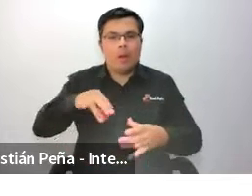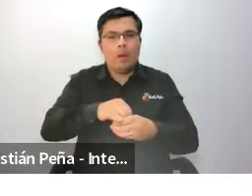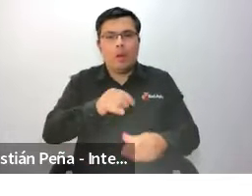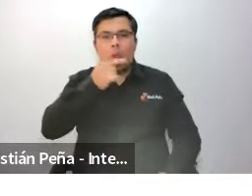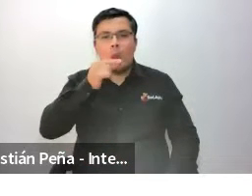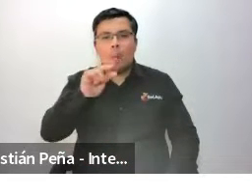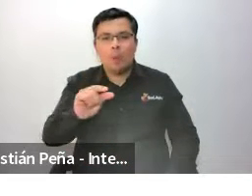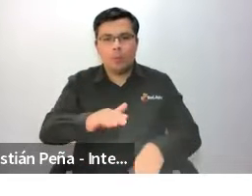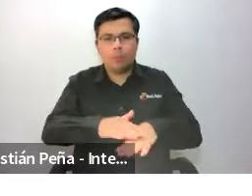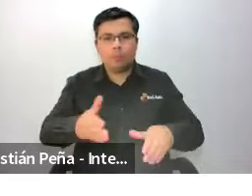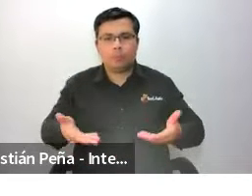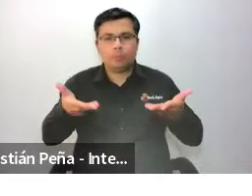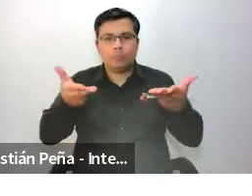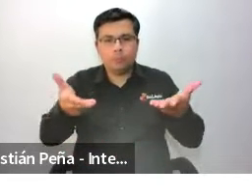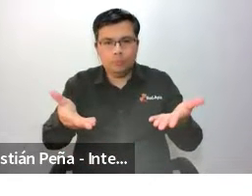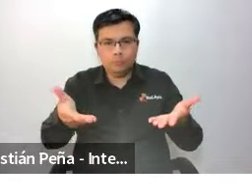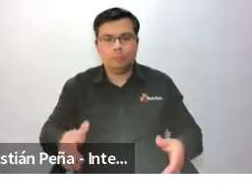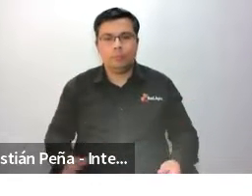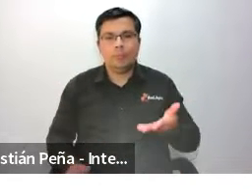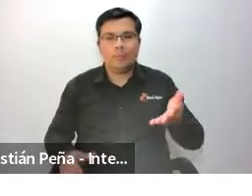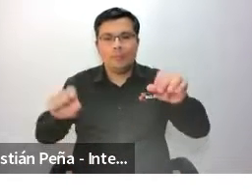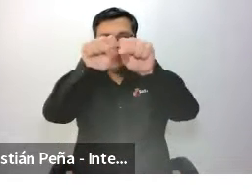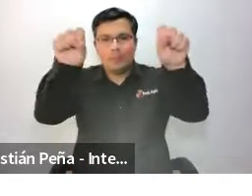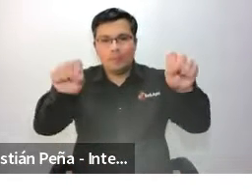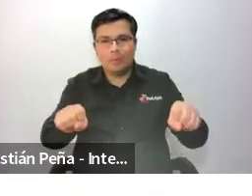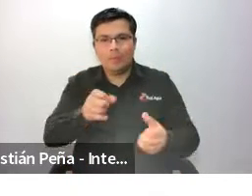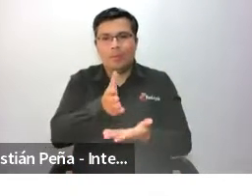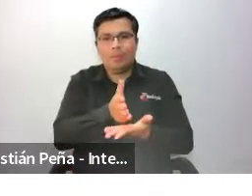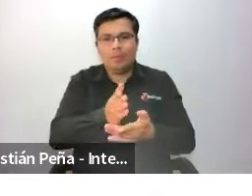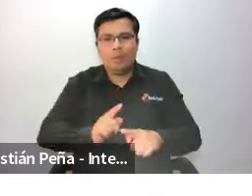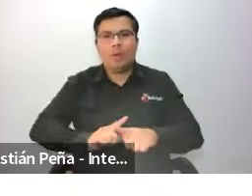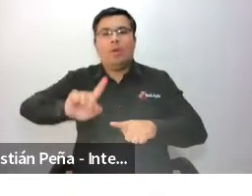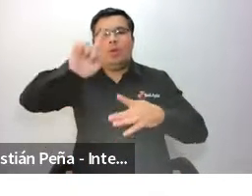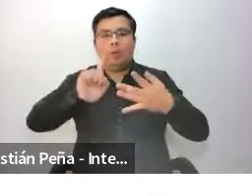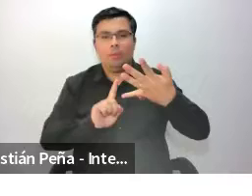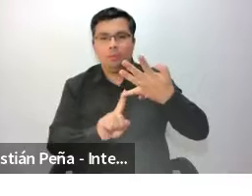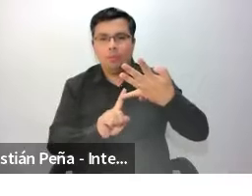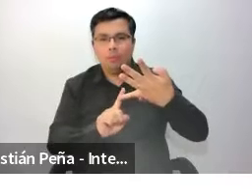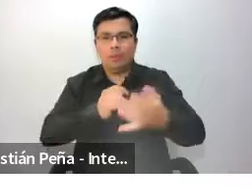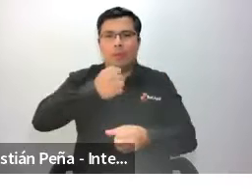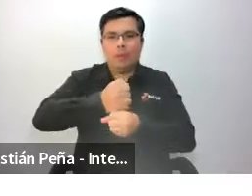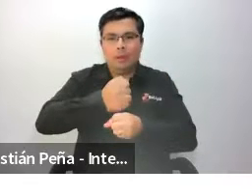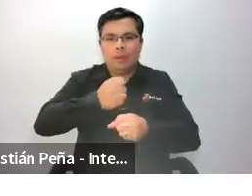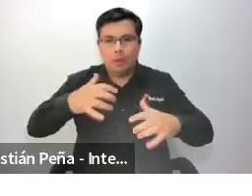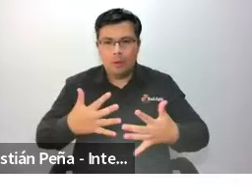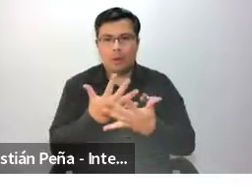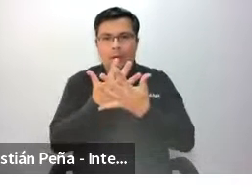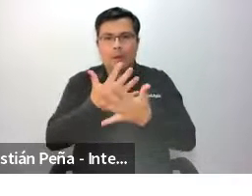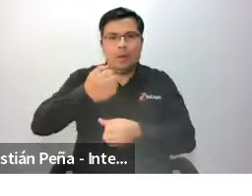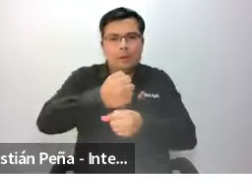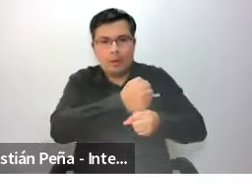disposición del sistema escolar. En trabajo en redes se está haciendo un trabajo estrecho y articulado con